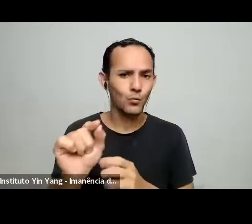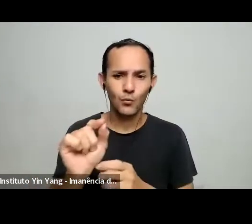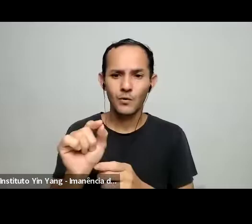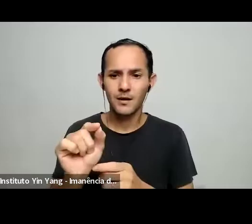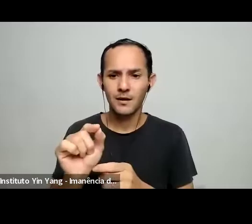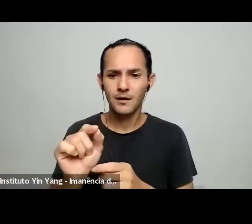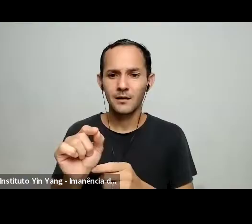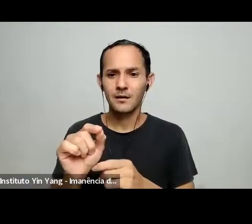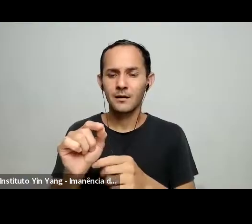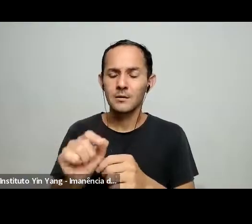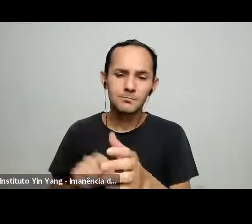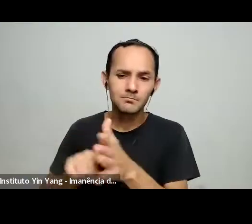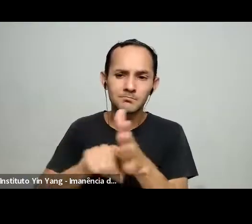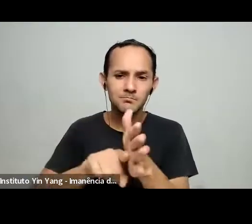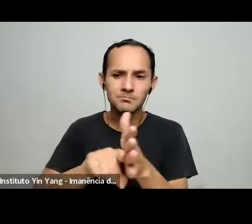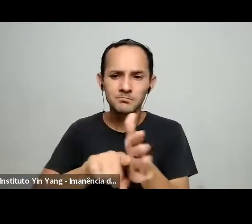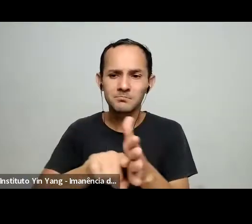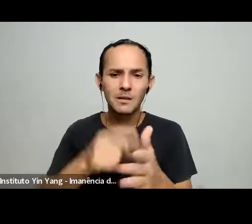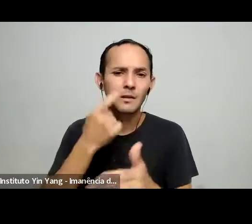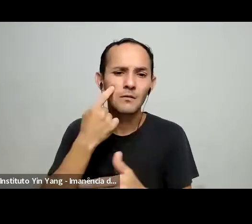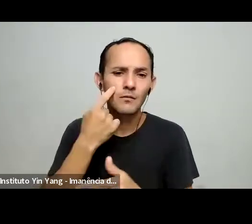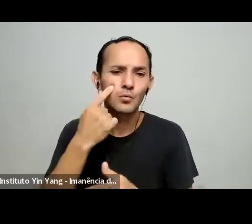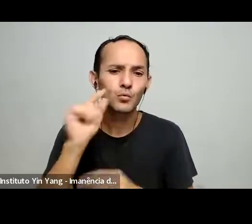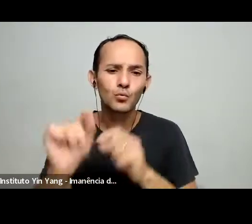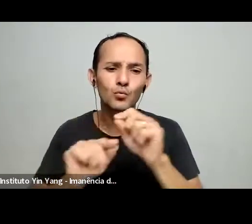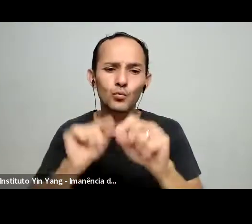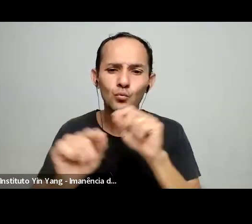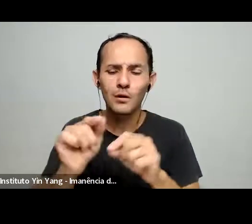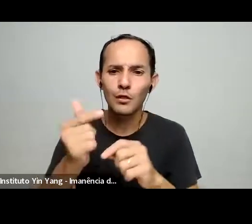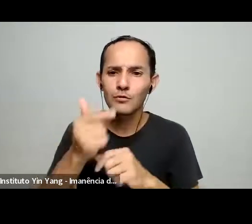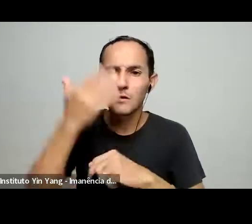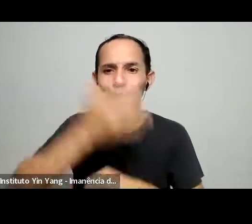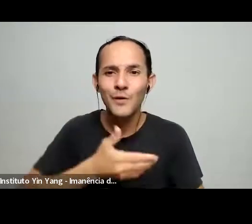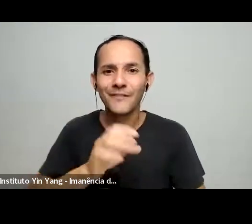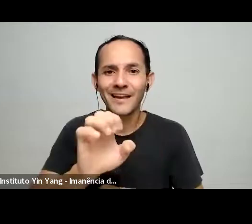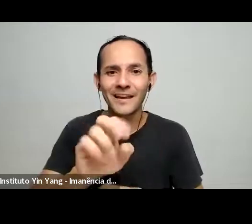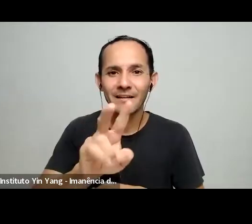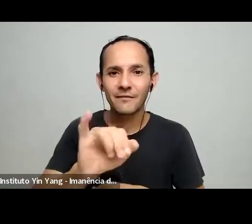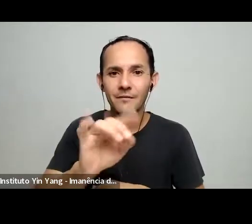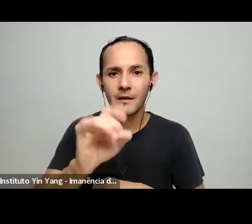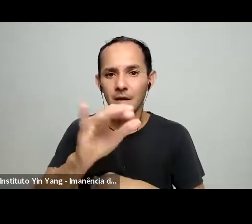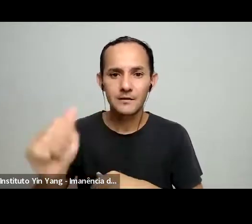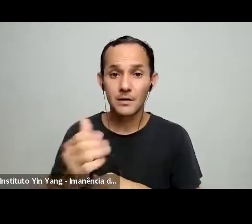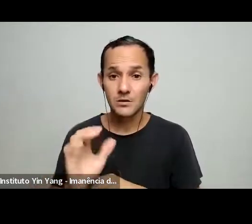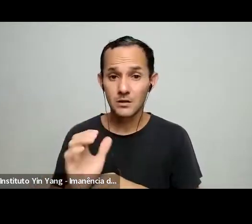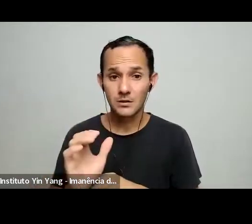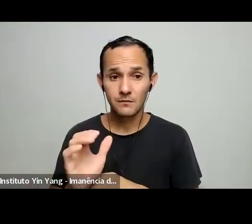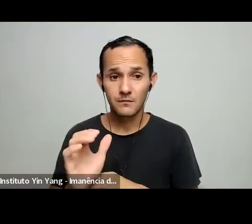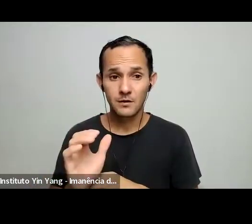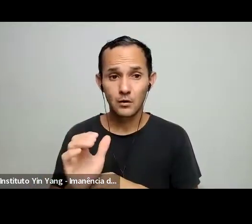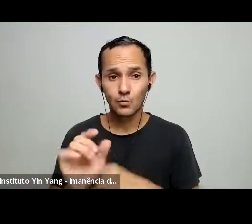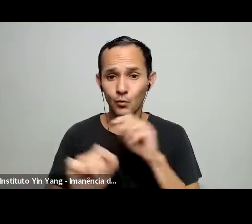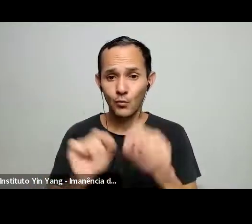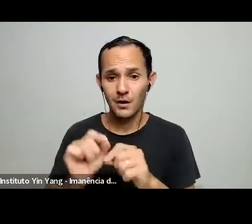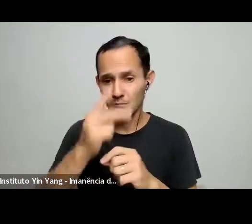de verificar realmente se não existiam evidências científicas, conforme estavam